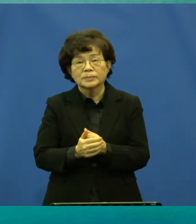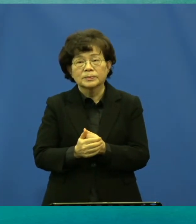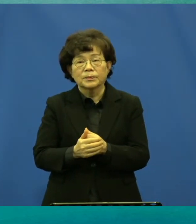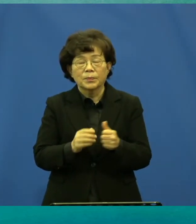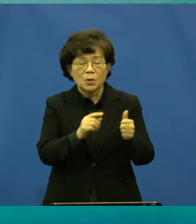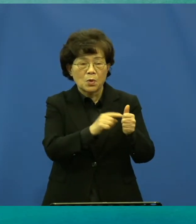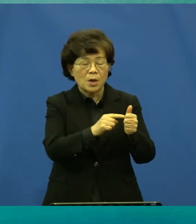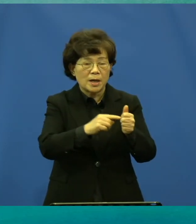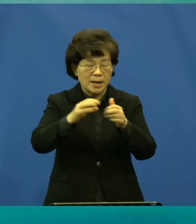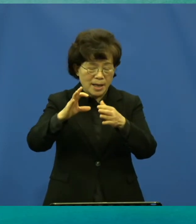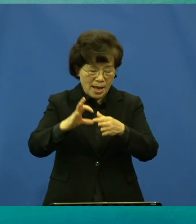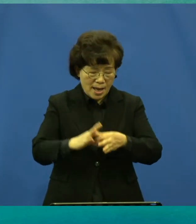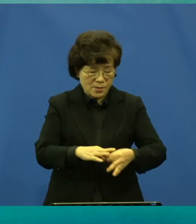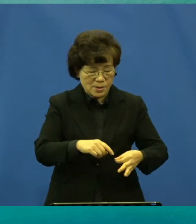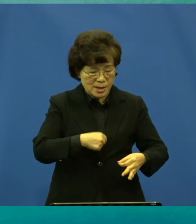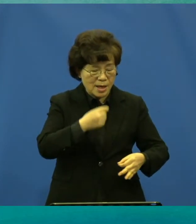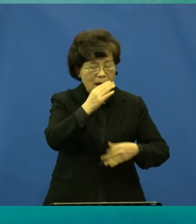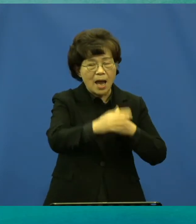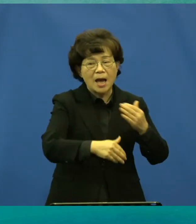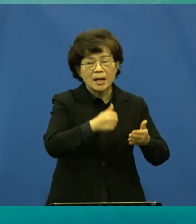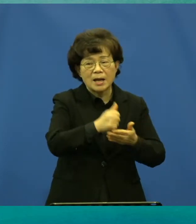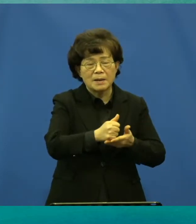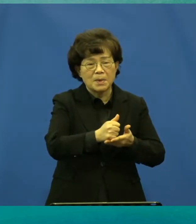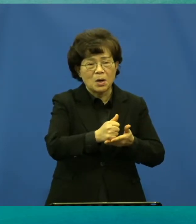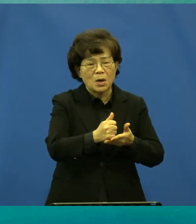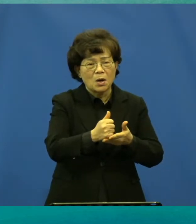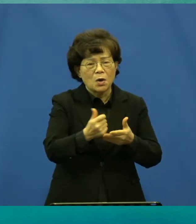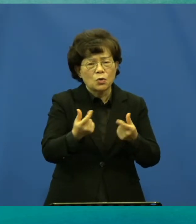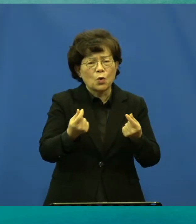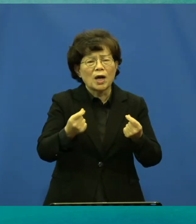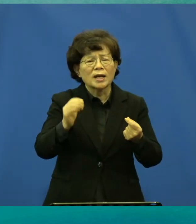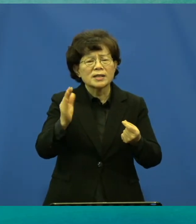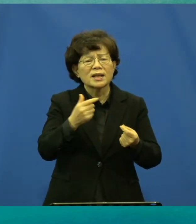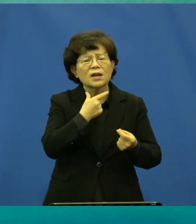요나는 계속 자기가 하나님이 되려고 합니다.